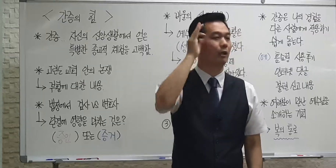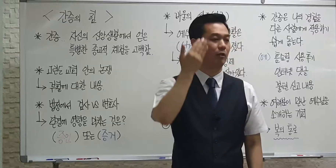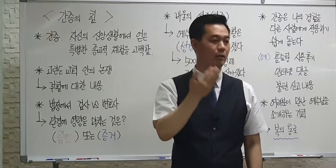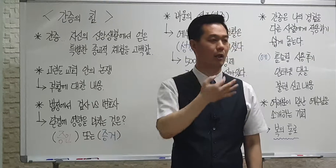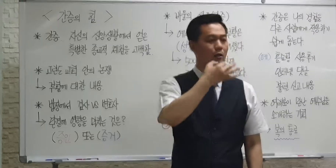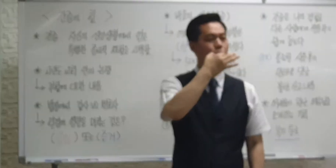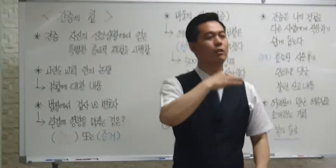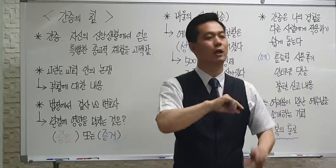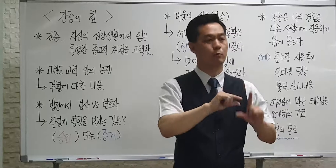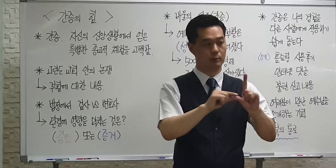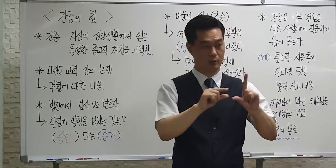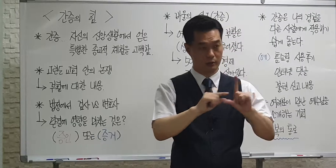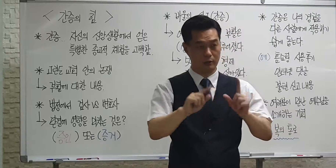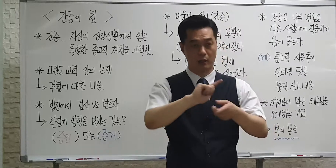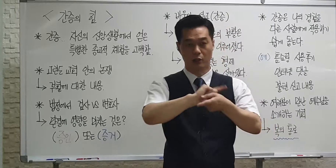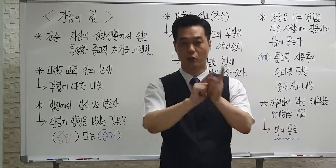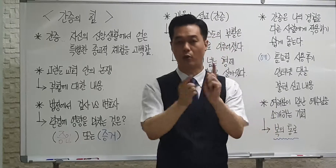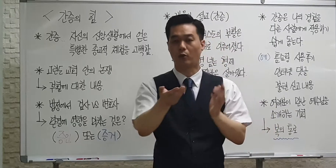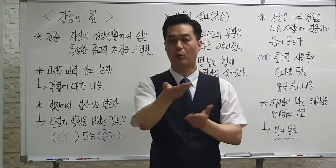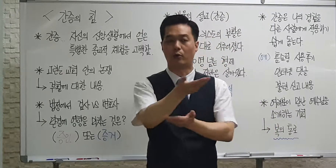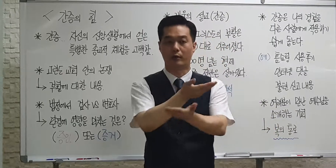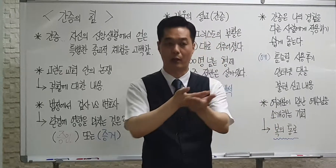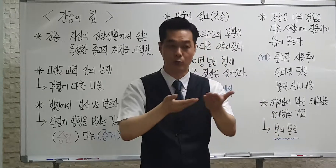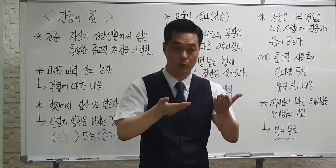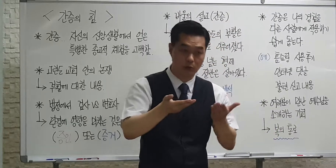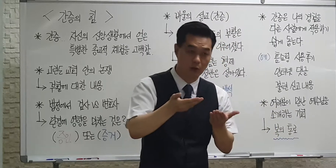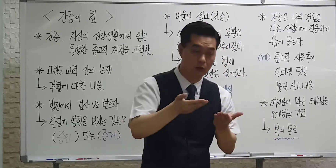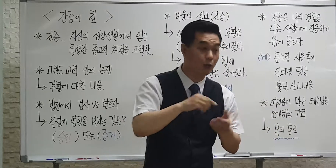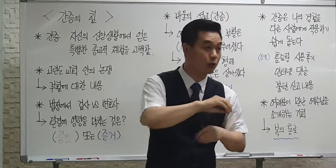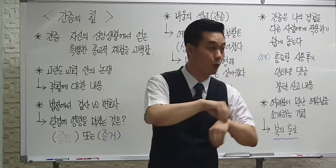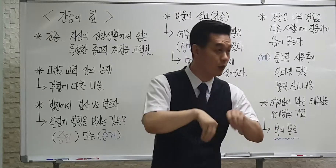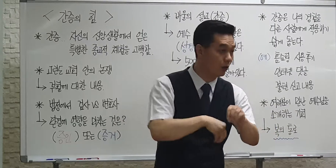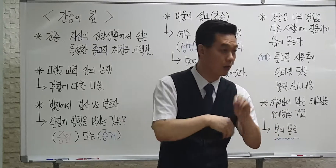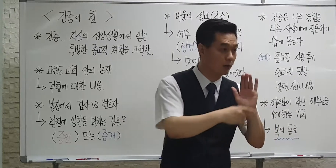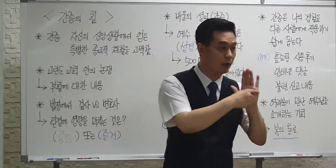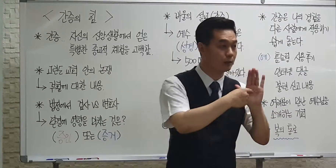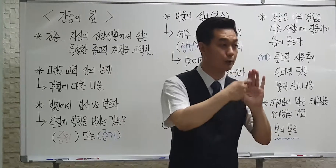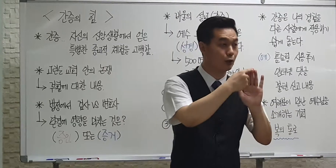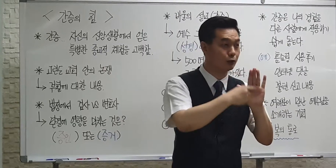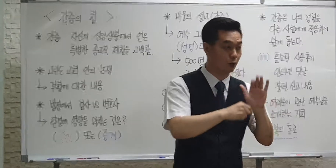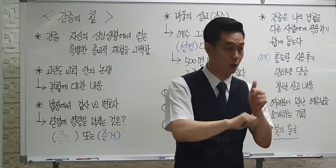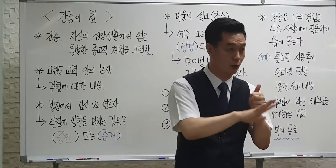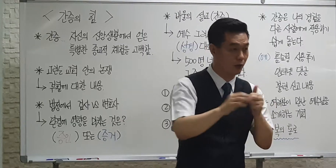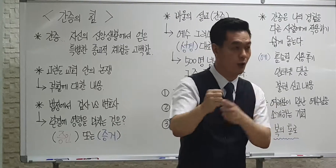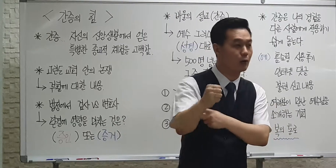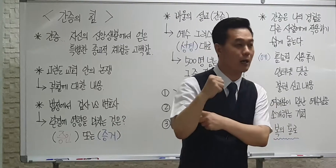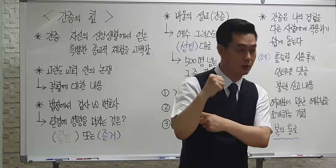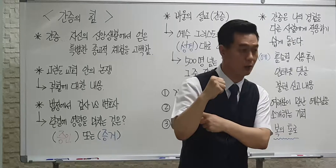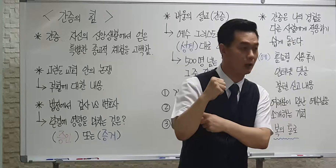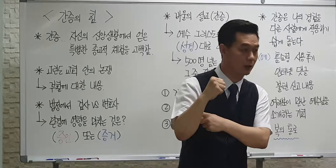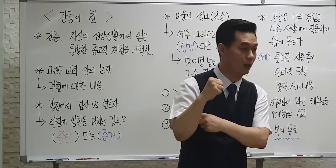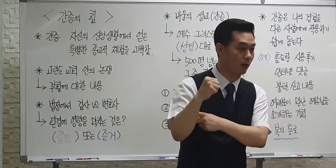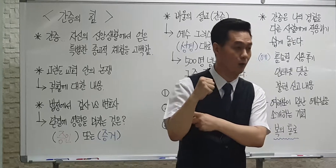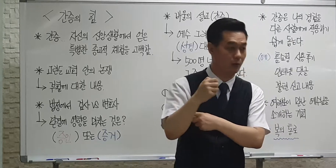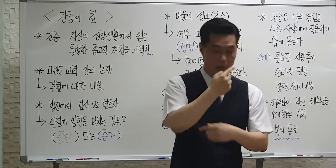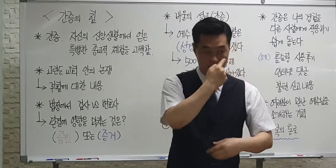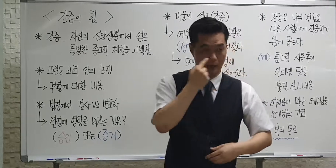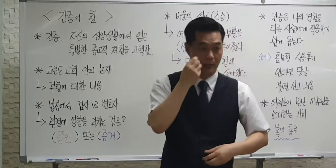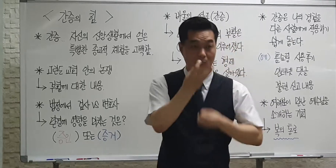될 유익한 부분들을 서로 나누면서 그것이 오히려 긍정적으로 영향력이 나타나